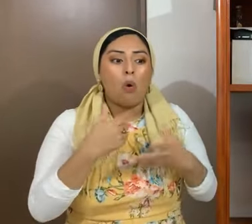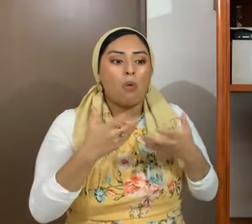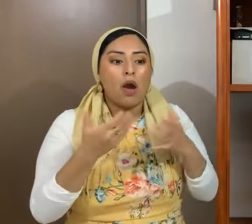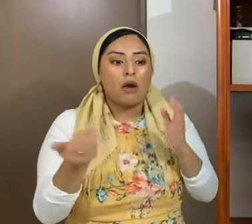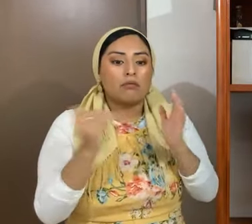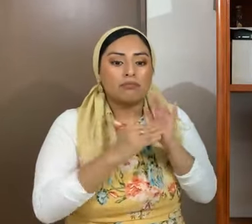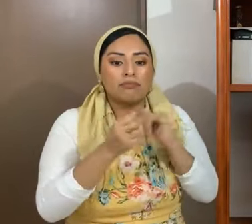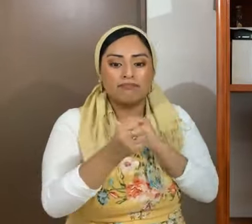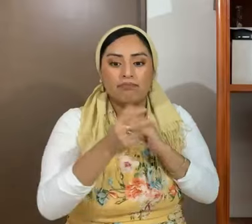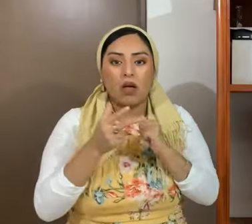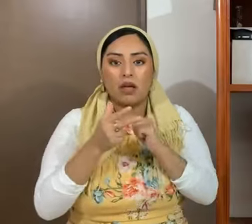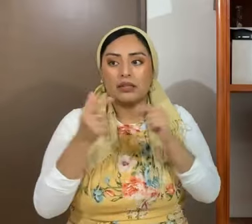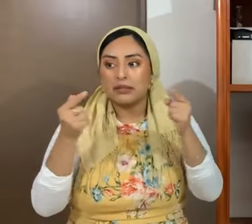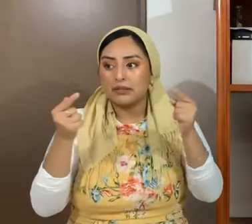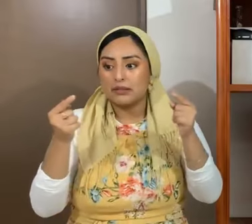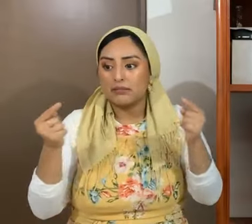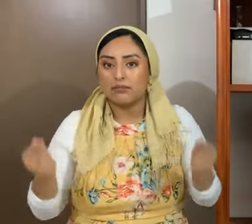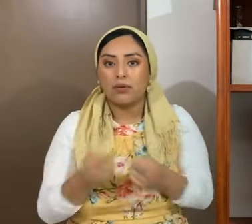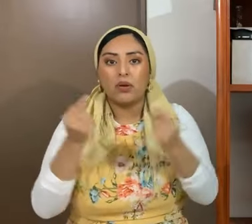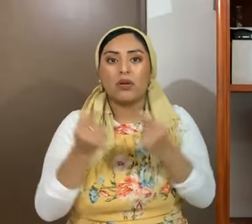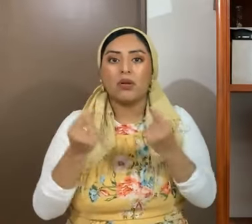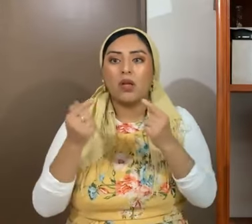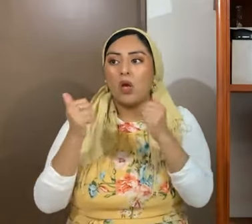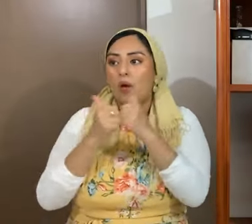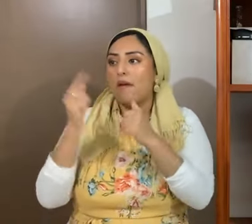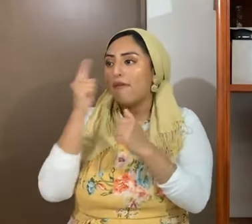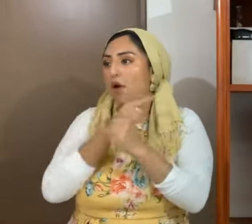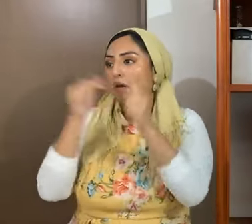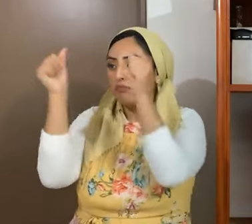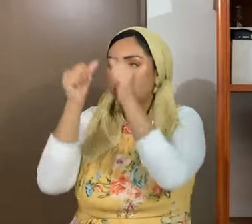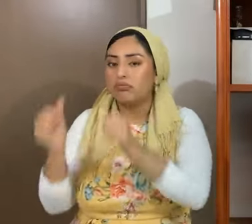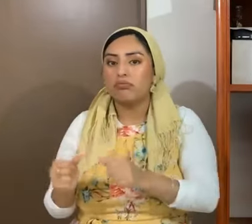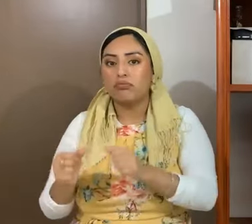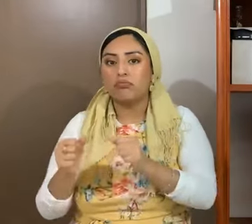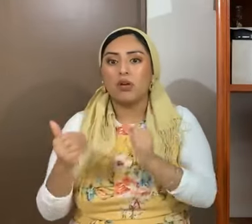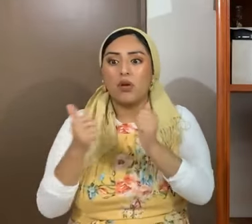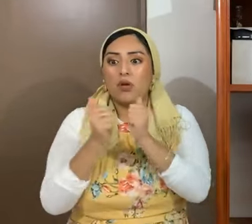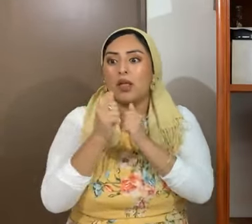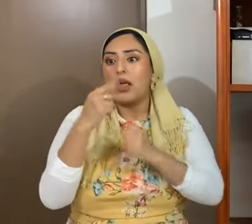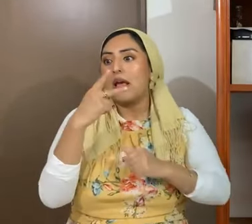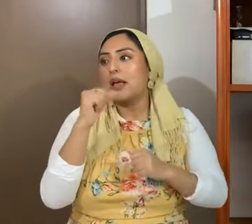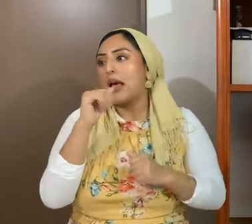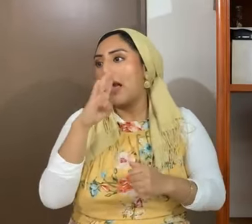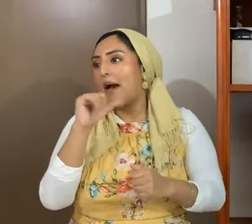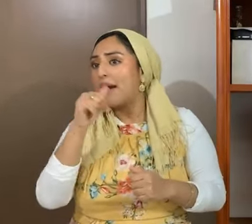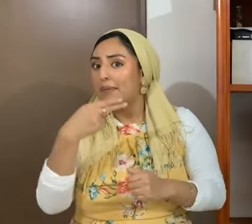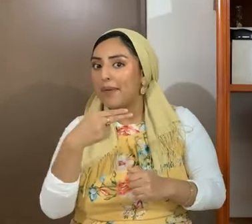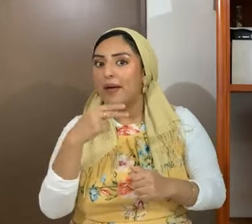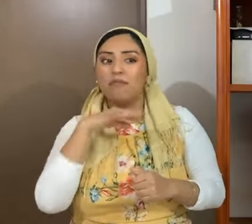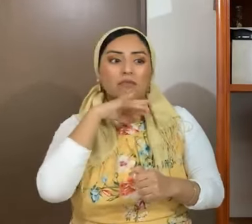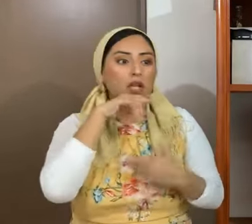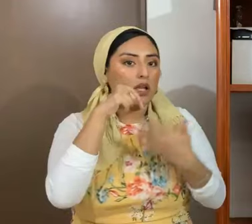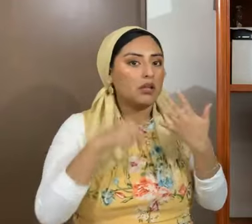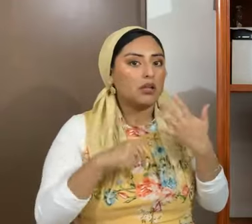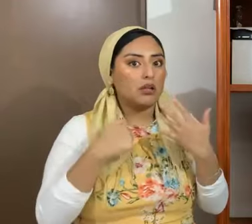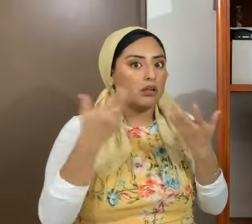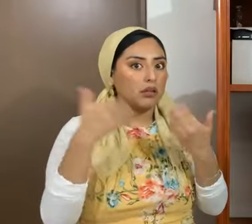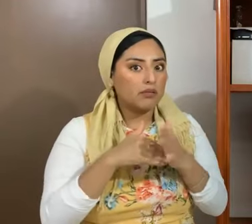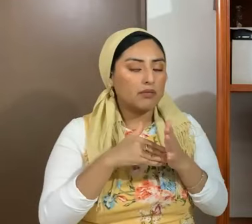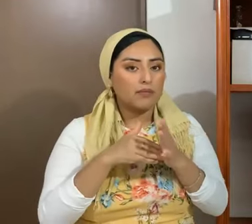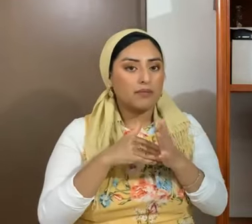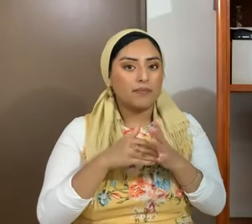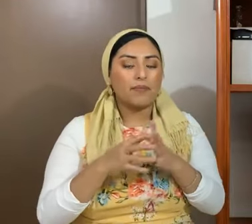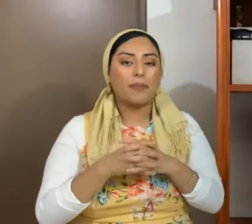a caer con fornicación de ídolos o con doctrinas cerradas, con la cábala y esas cosas tan horribles? Punto